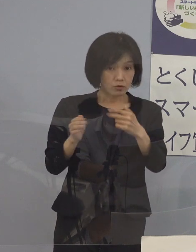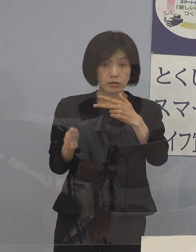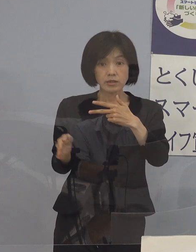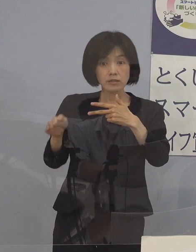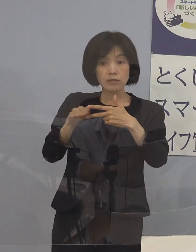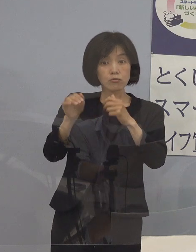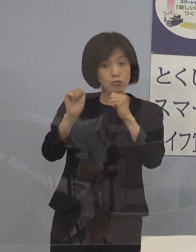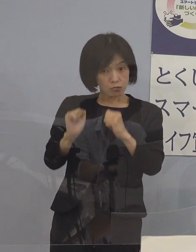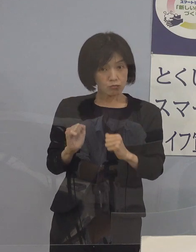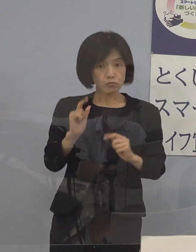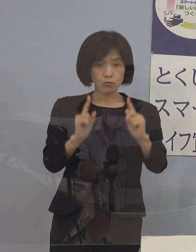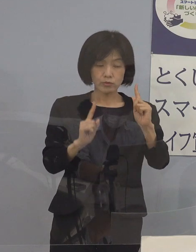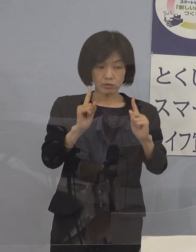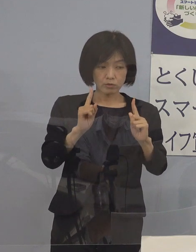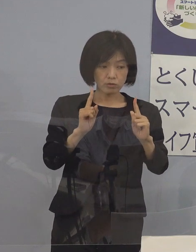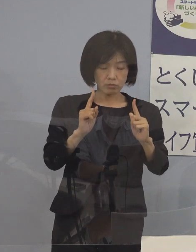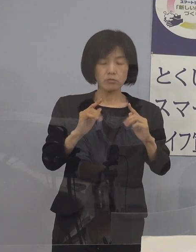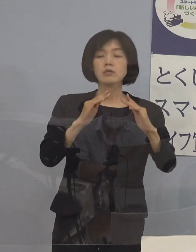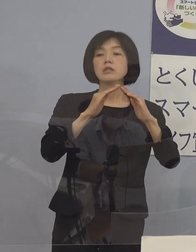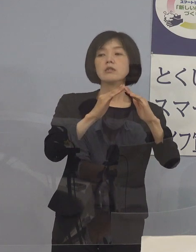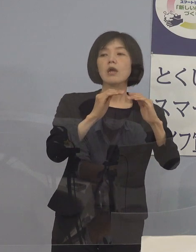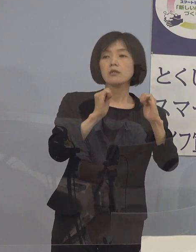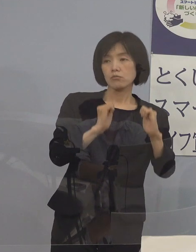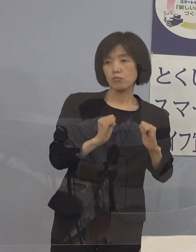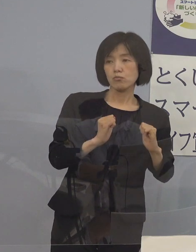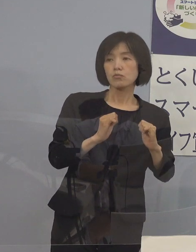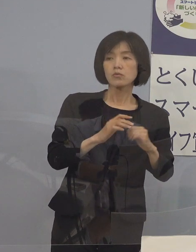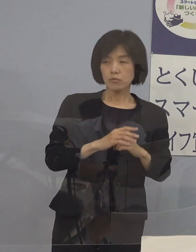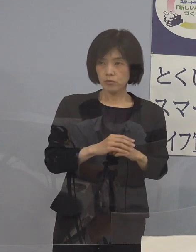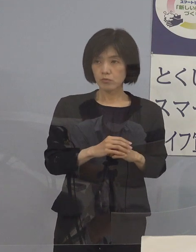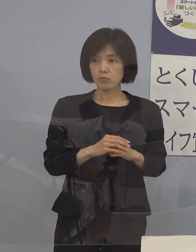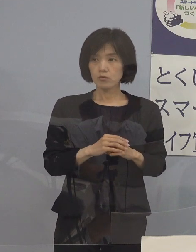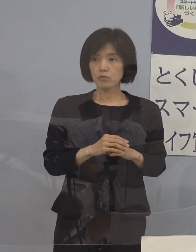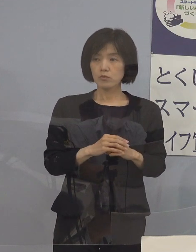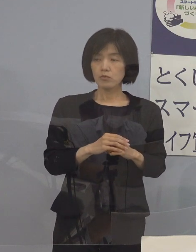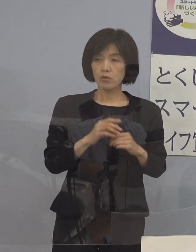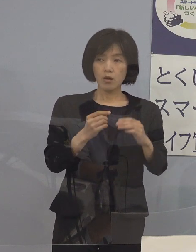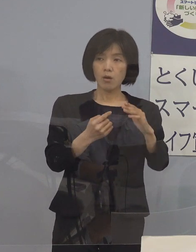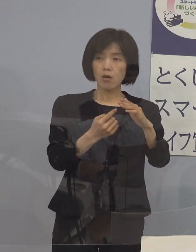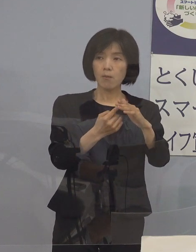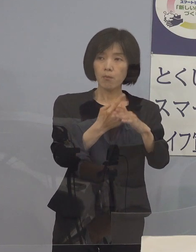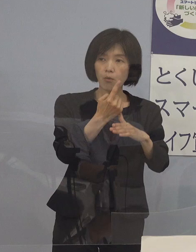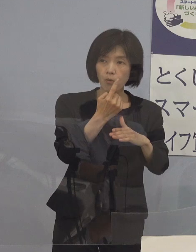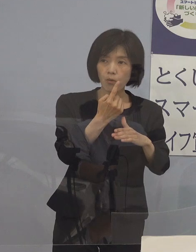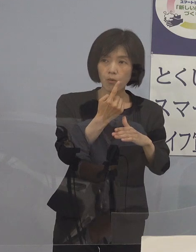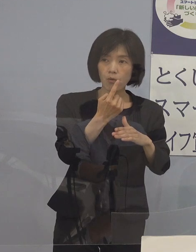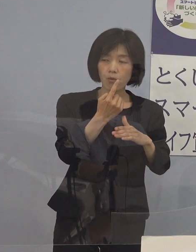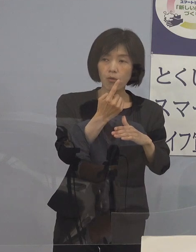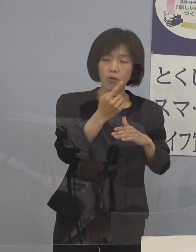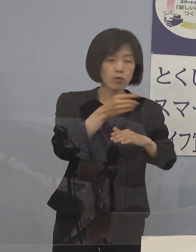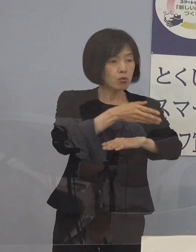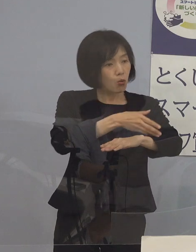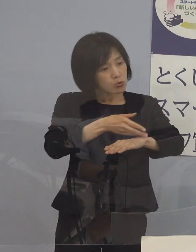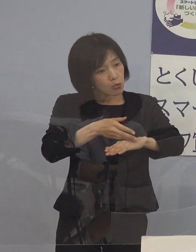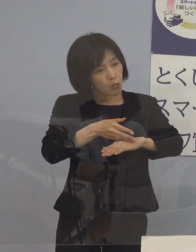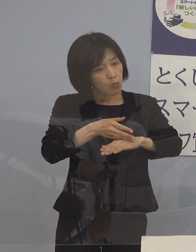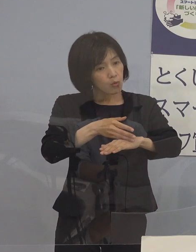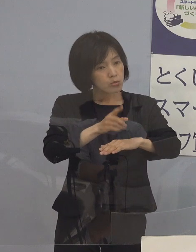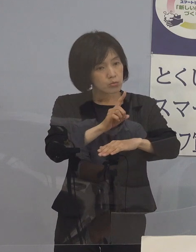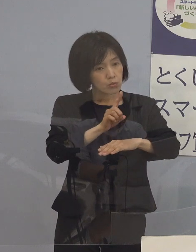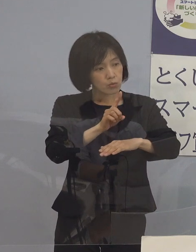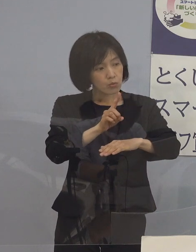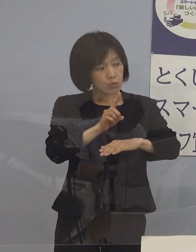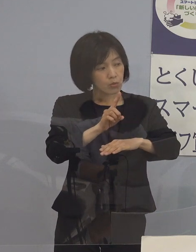か。 この方はご自宅です。 ご自宅。で、これ発症の、行動歴というのは特